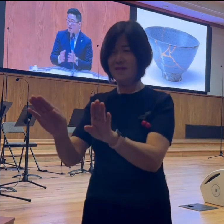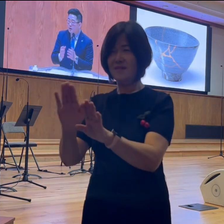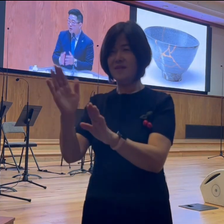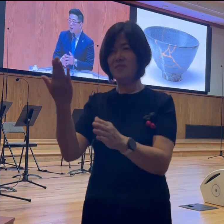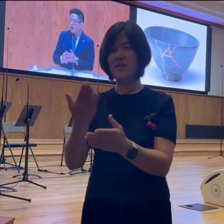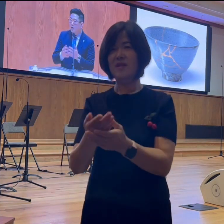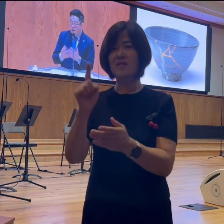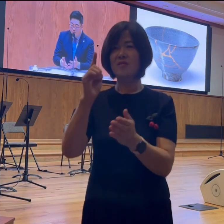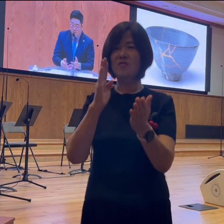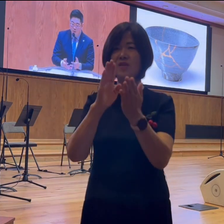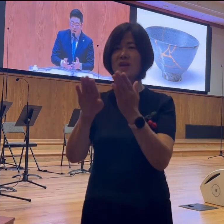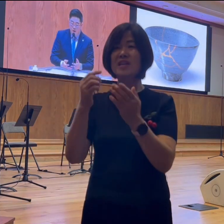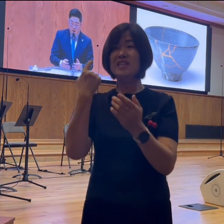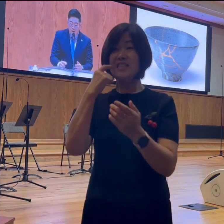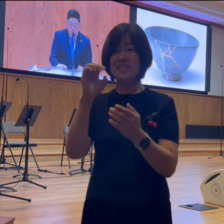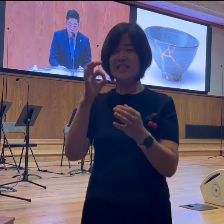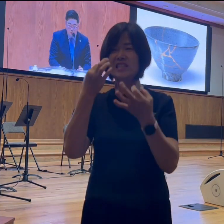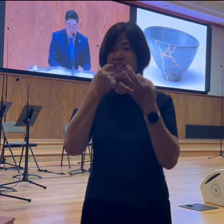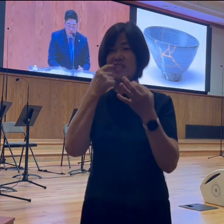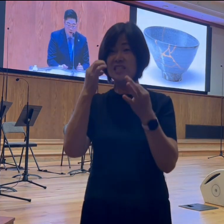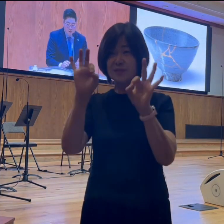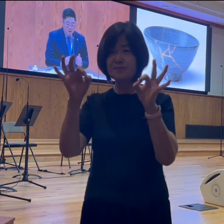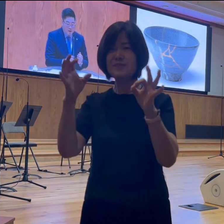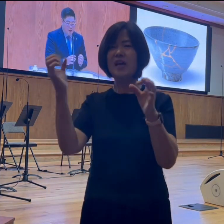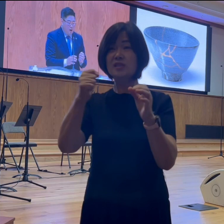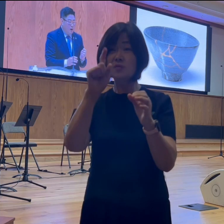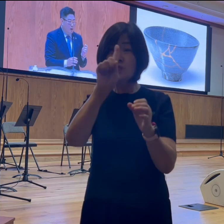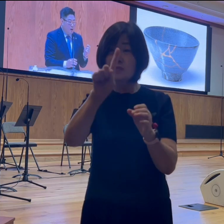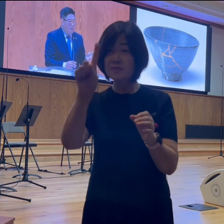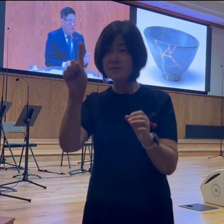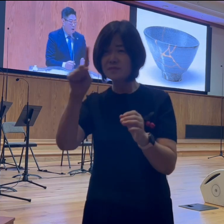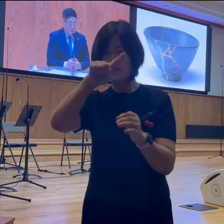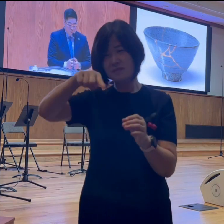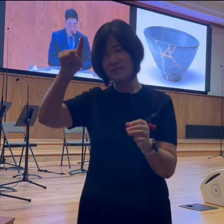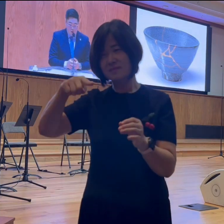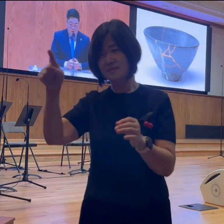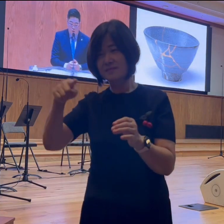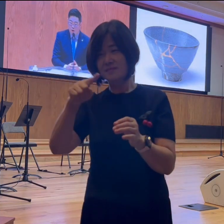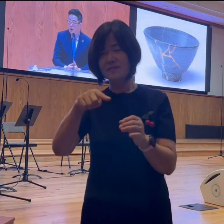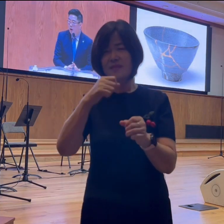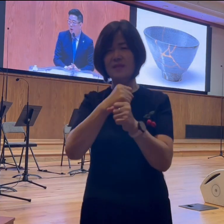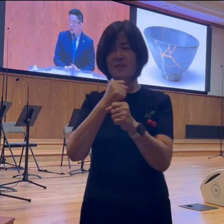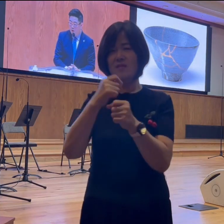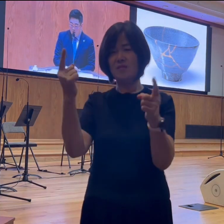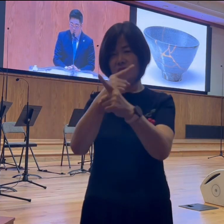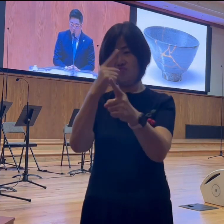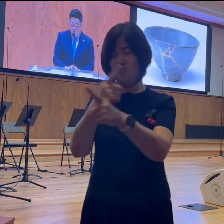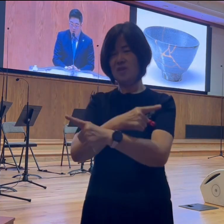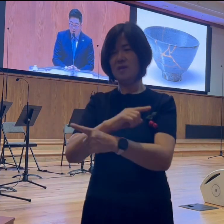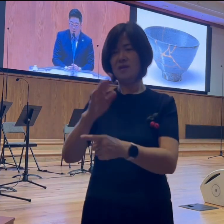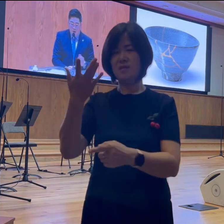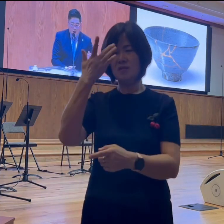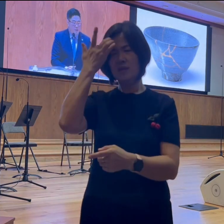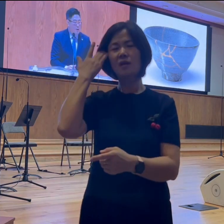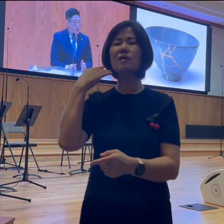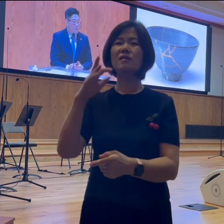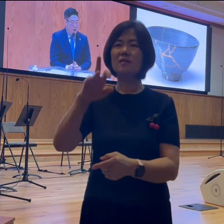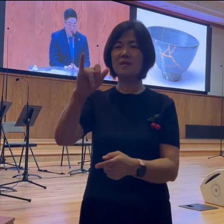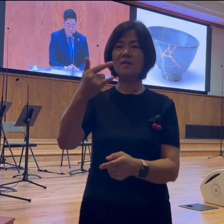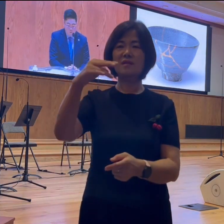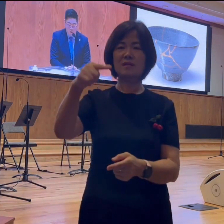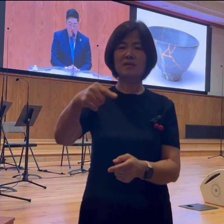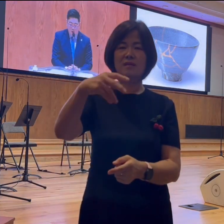나서 은이나 금, 이런 금속 분말을 가지고 그 자리에 땜을 해서 수리를 하게 돼요. 그래서 이 긴스키라는